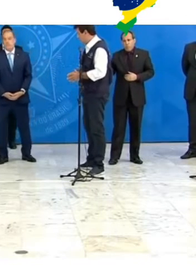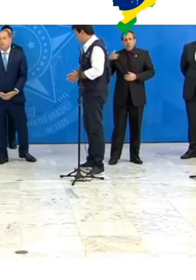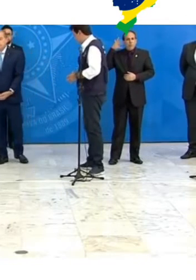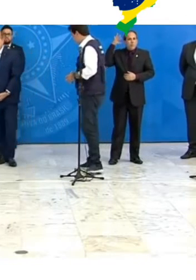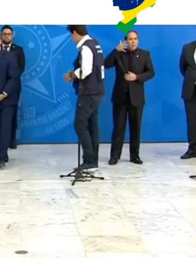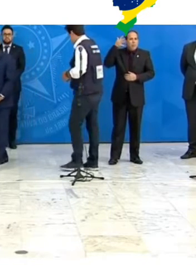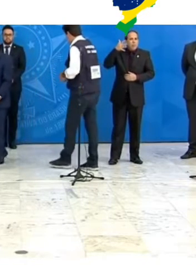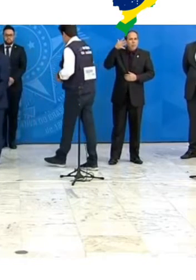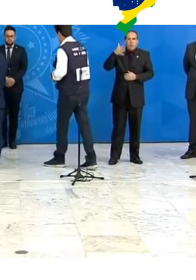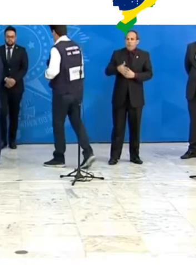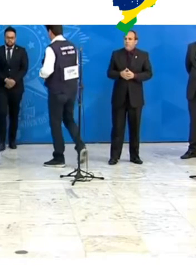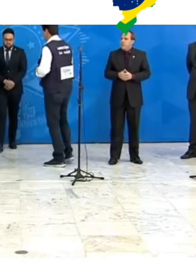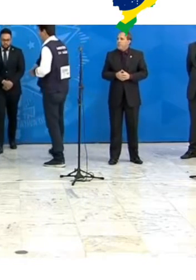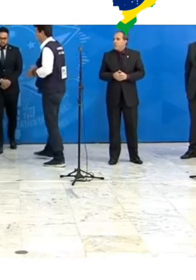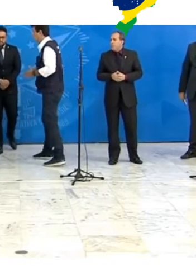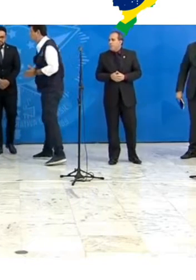colocações.